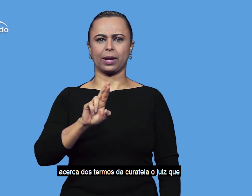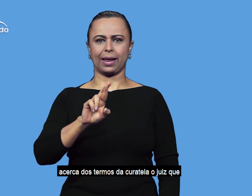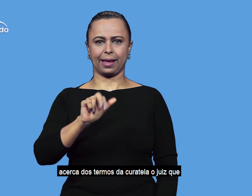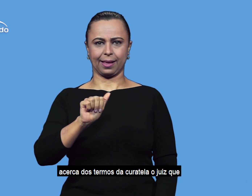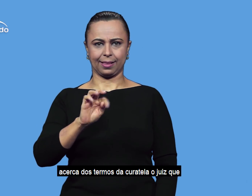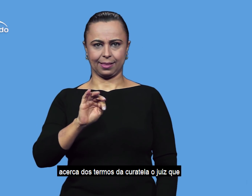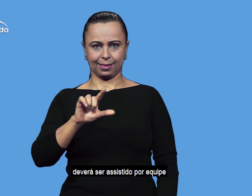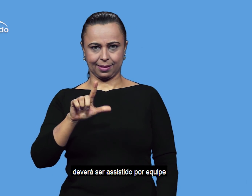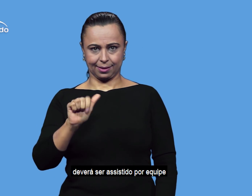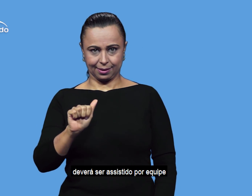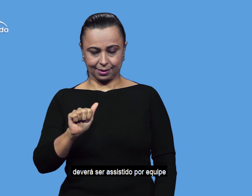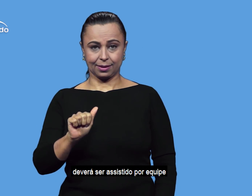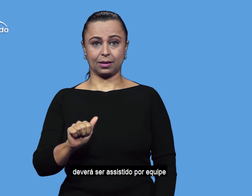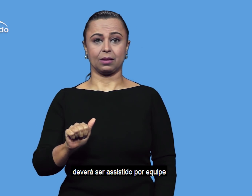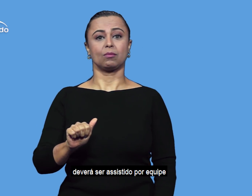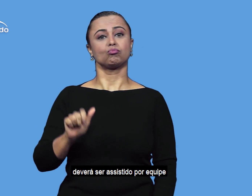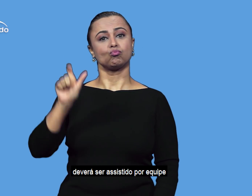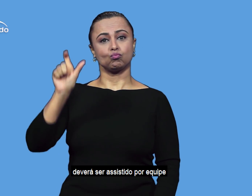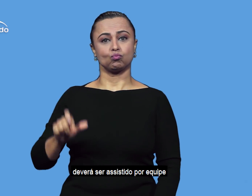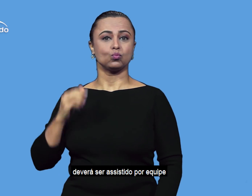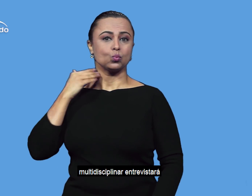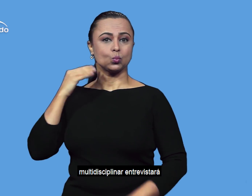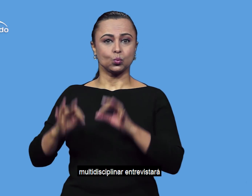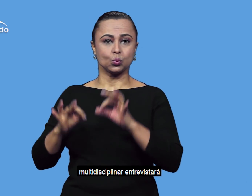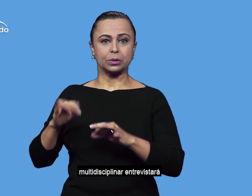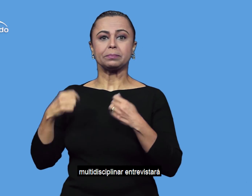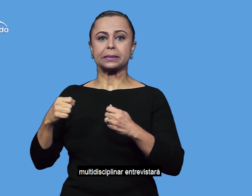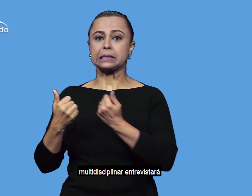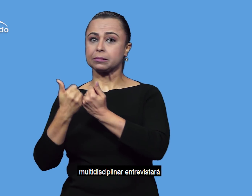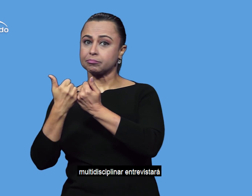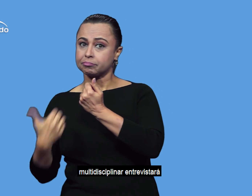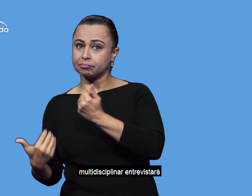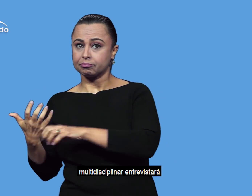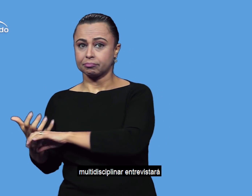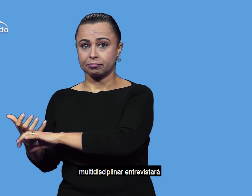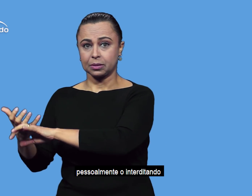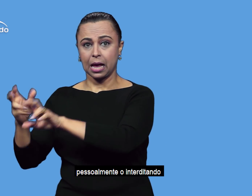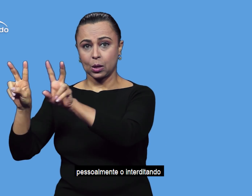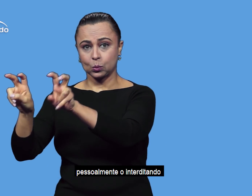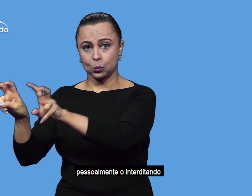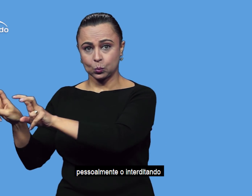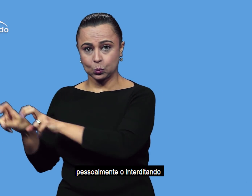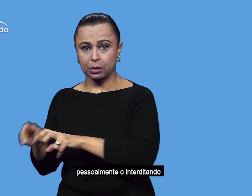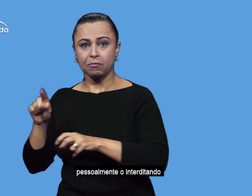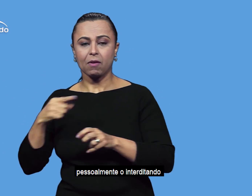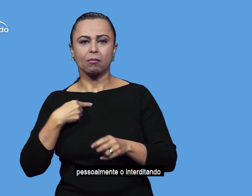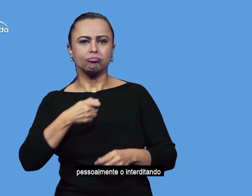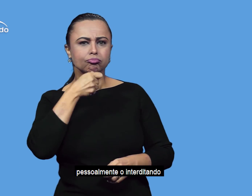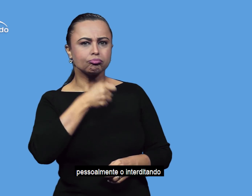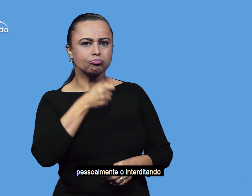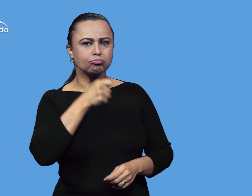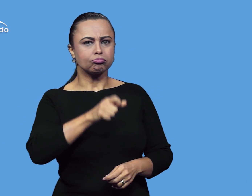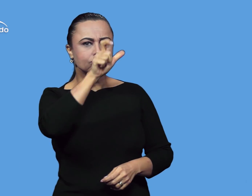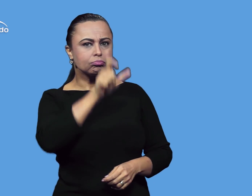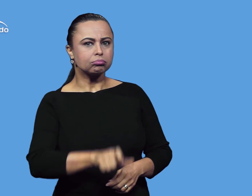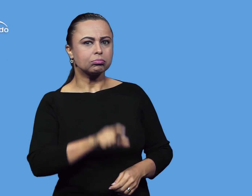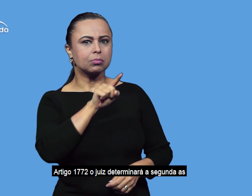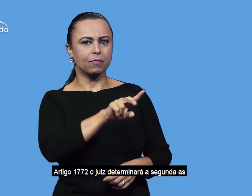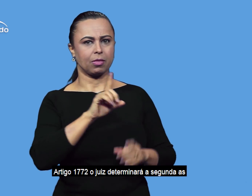deverá ser assistido por equipe multidisciplinar entrevistará pessoalmente o interditando artigo